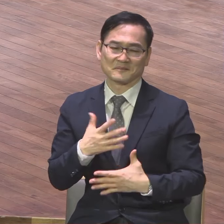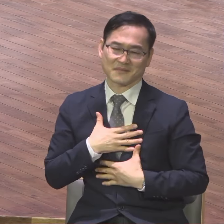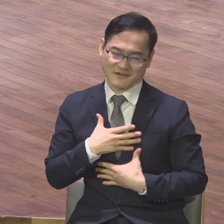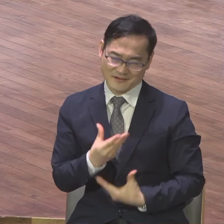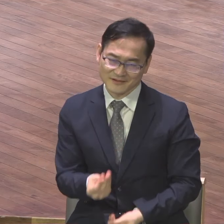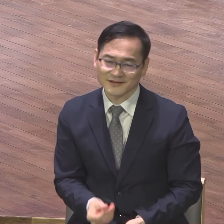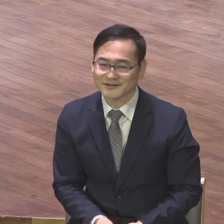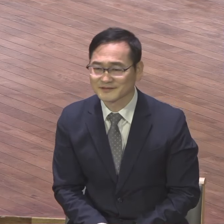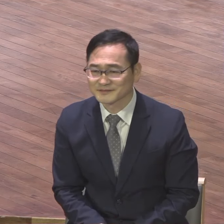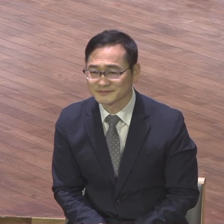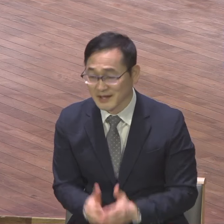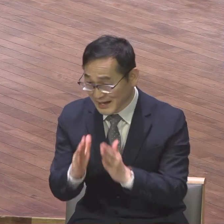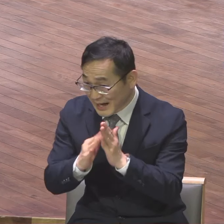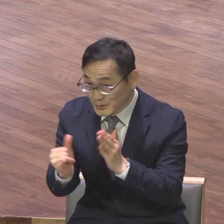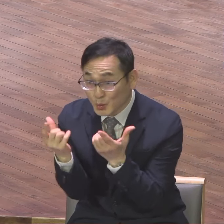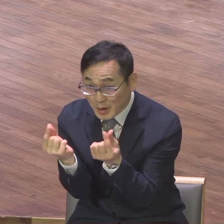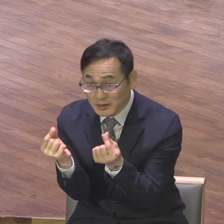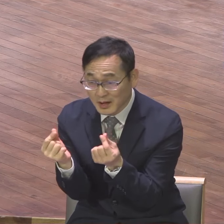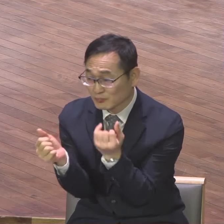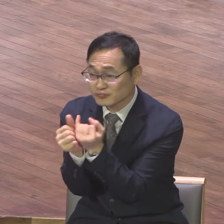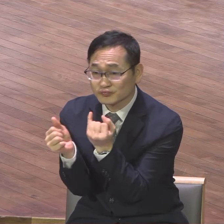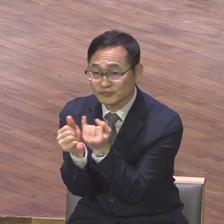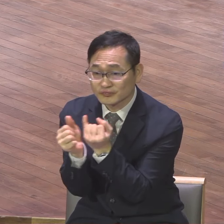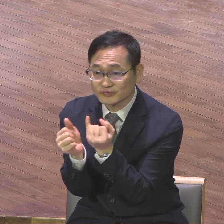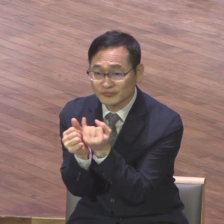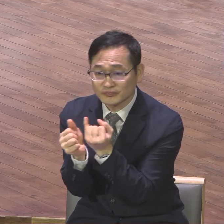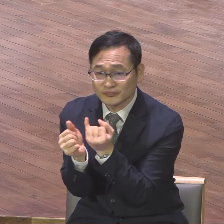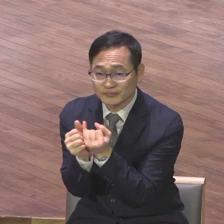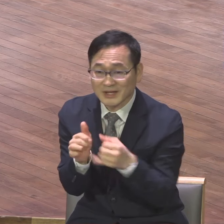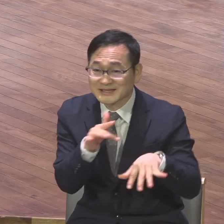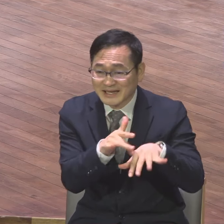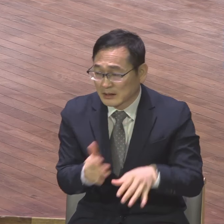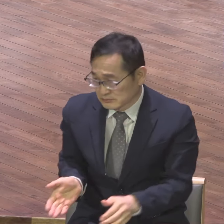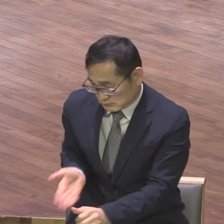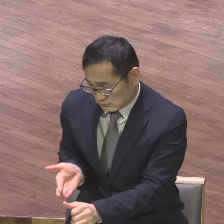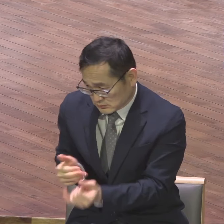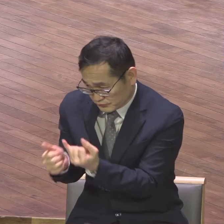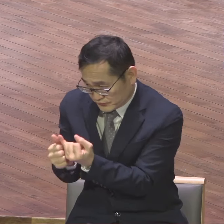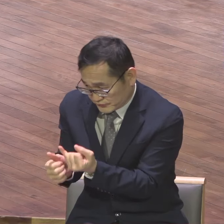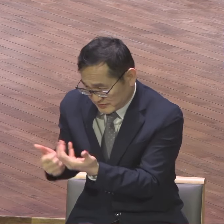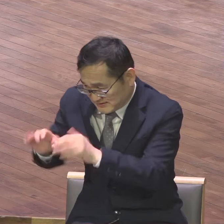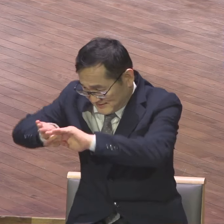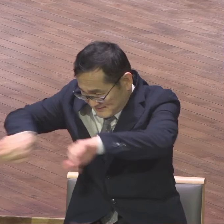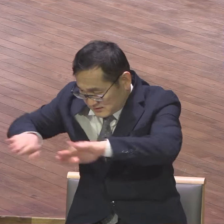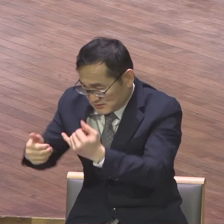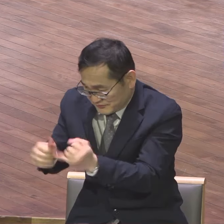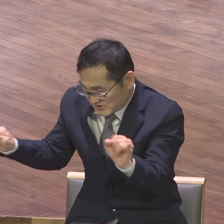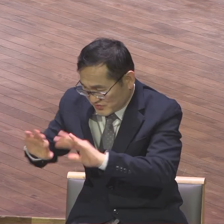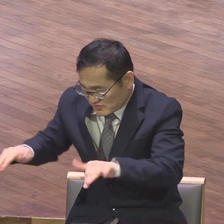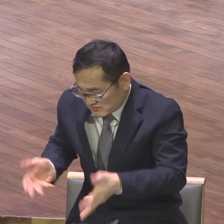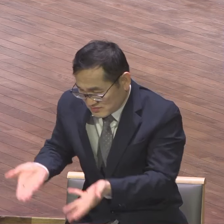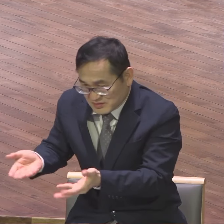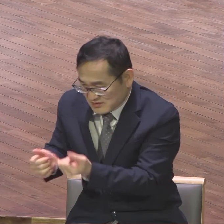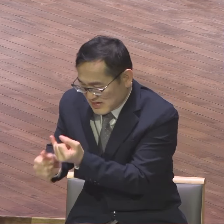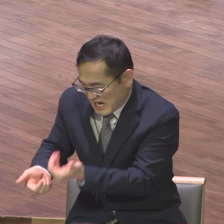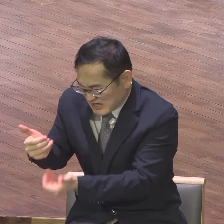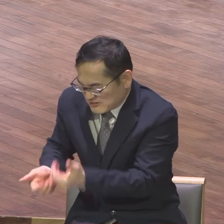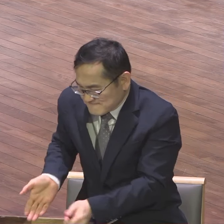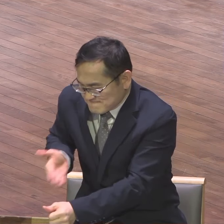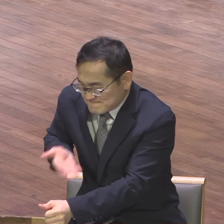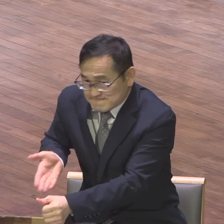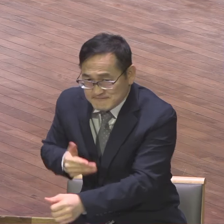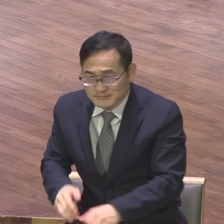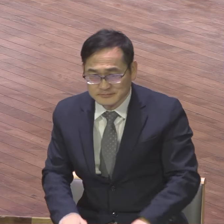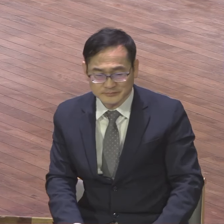가족들도 마찬가지잖아요. 아, 부부가, 사단이 하는 게 주특기가 부부 관계 이간시인 거거든. 그러면